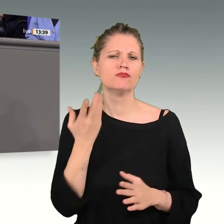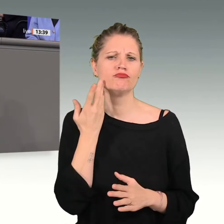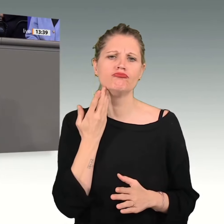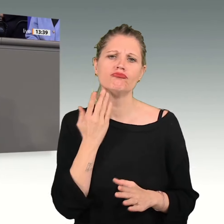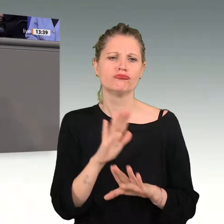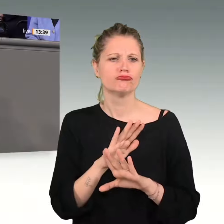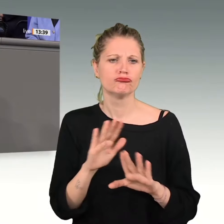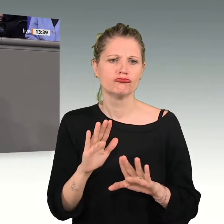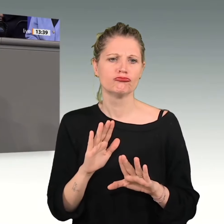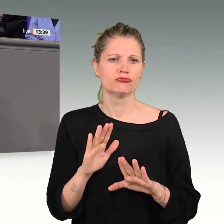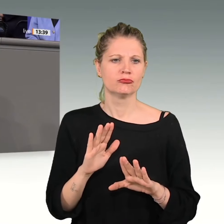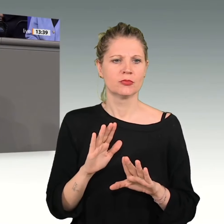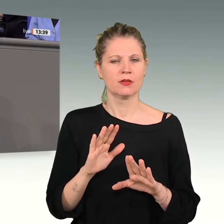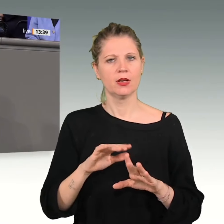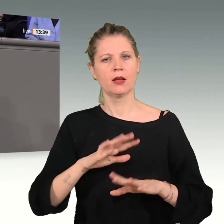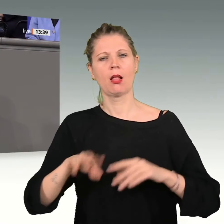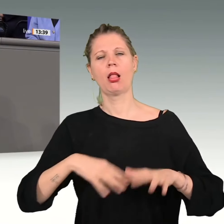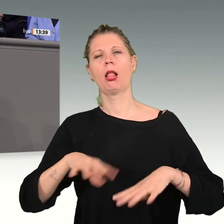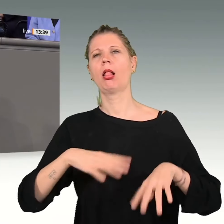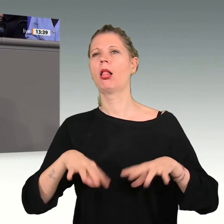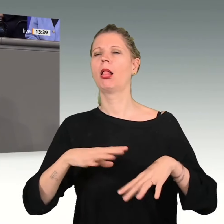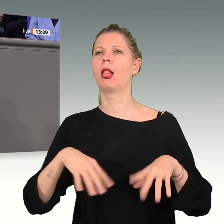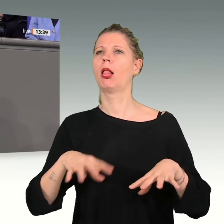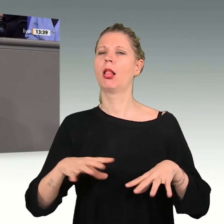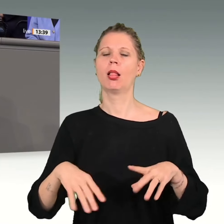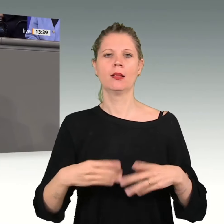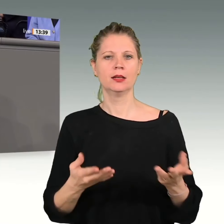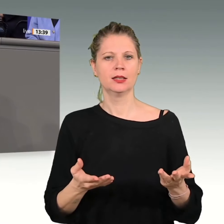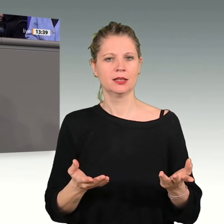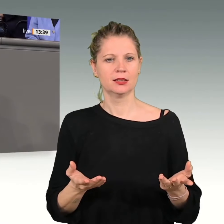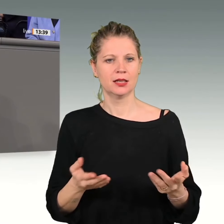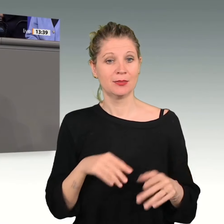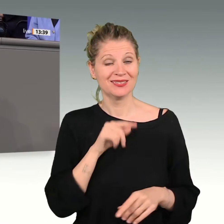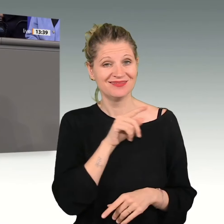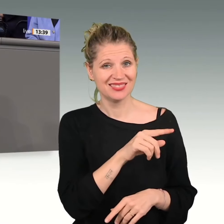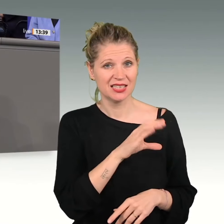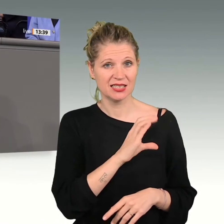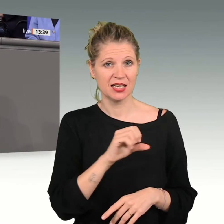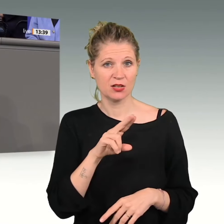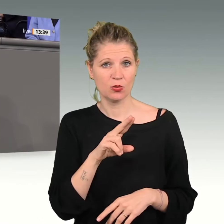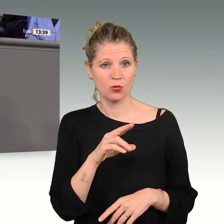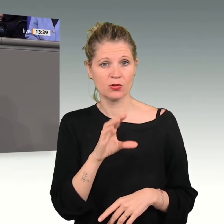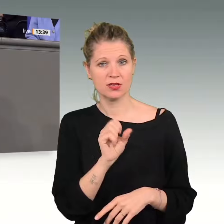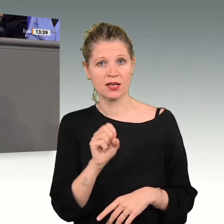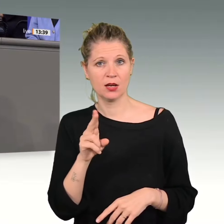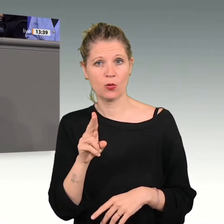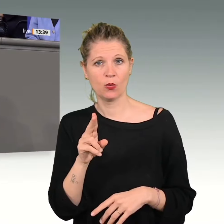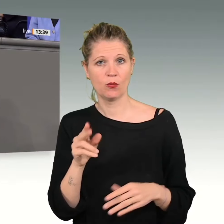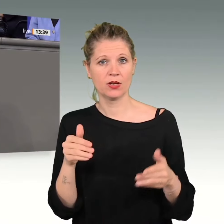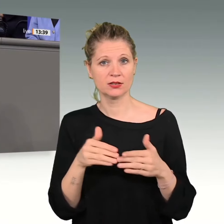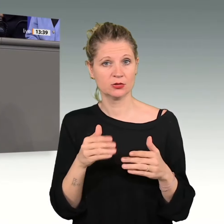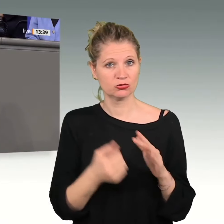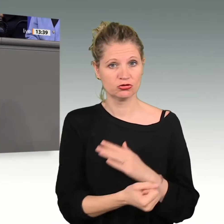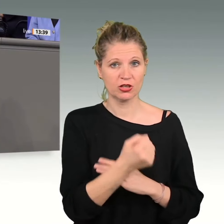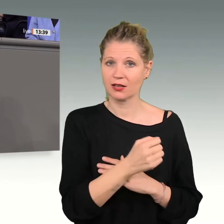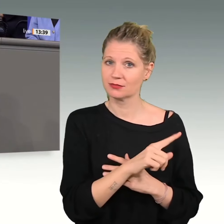in Wässern zu fischen, die Sie, die die CDU-CSU-Fraktion, nicht stärken werden, sondern nur die